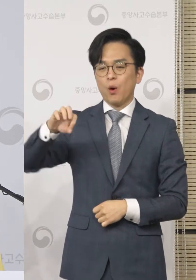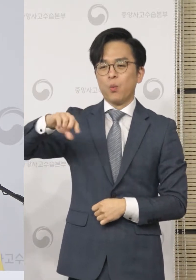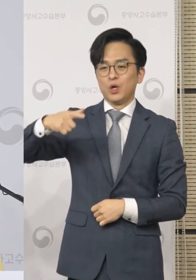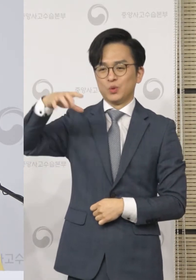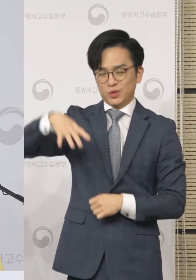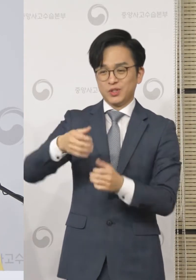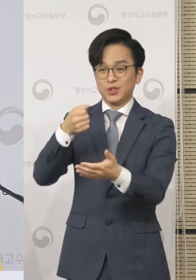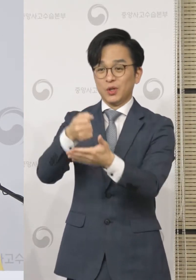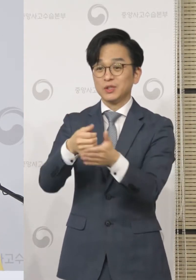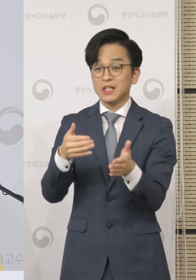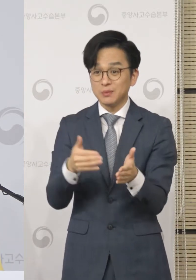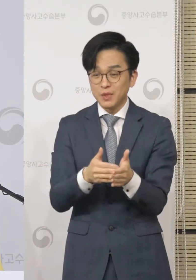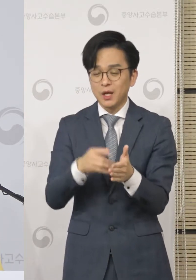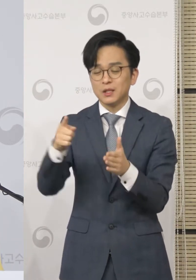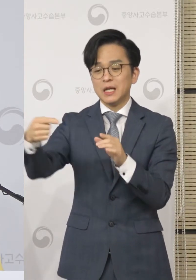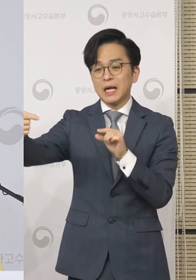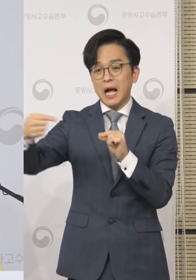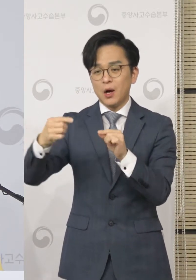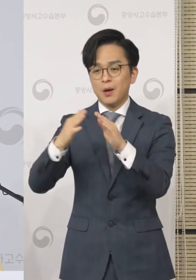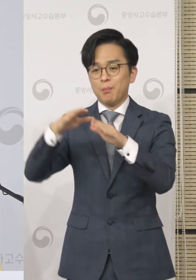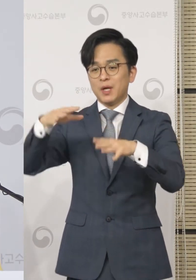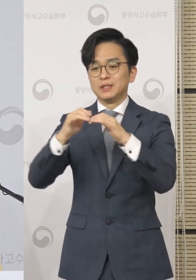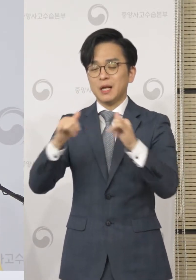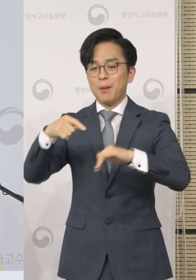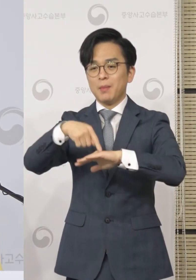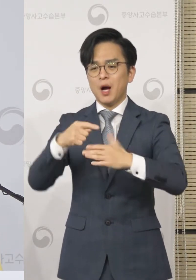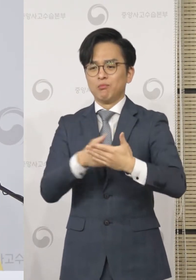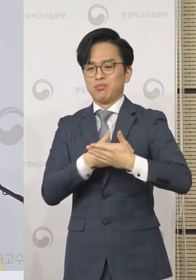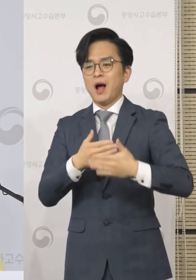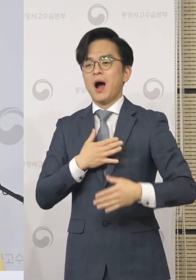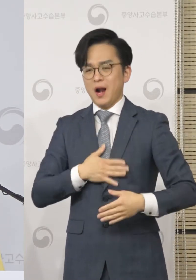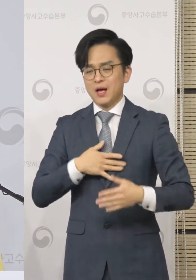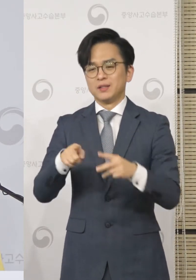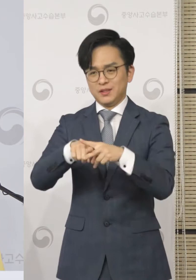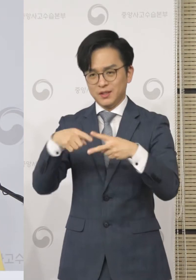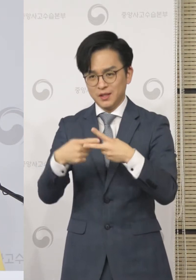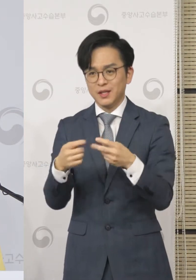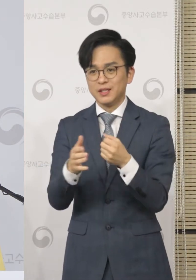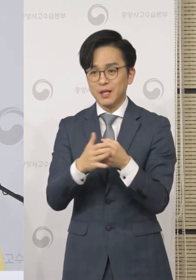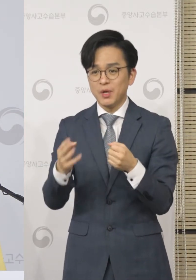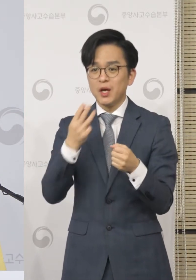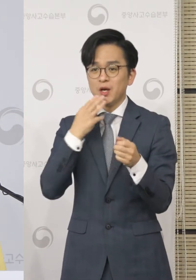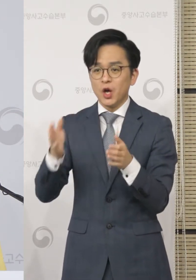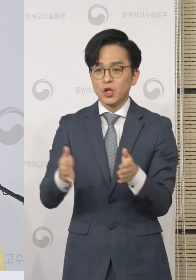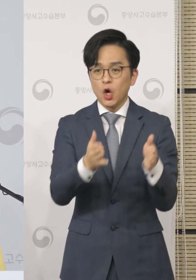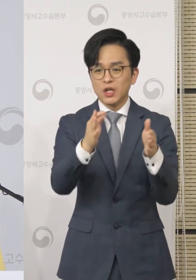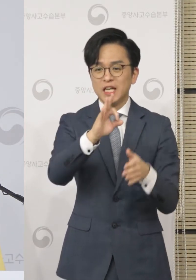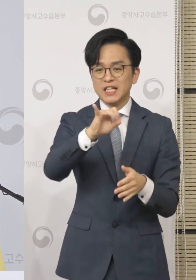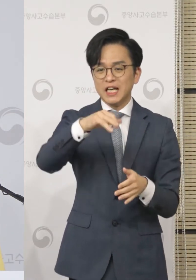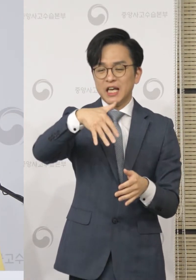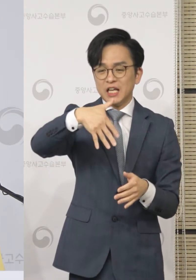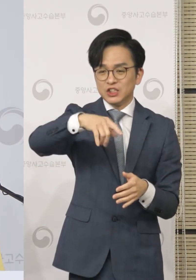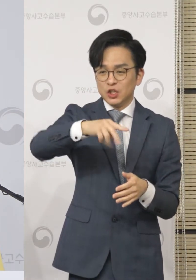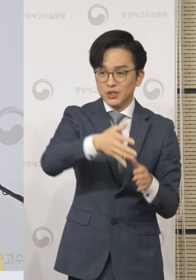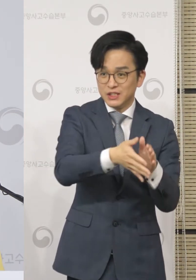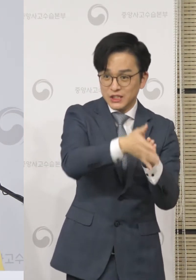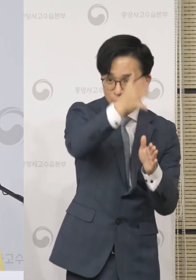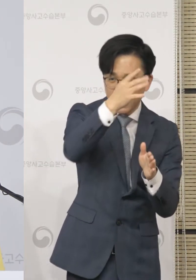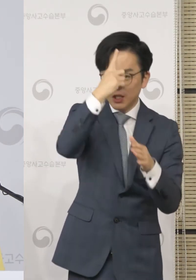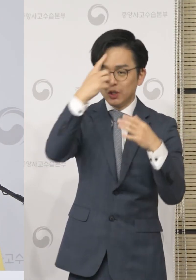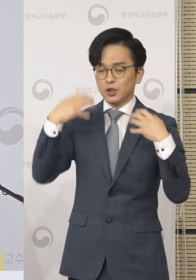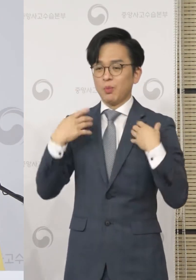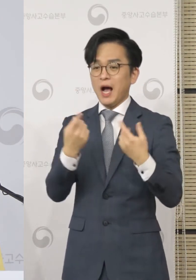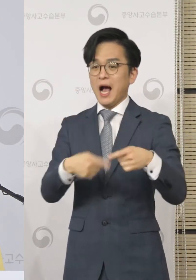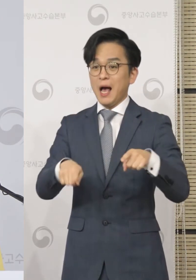지역 주민들이 안전에 대한 우려를 덜어드릴 수 있도록 정부는 경기도, 이천시와 함께 입소